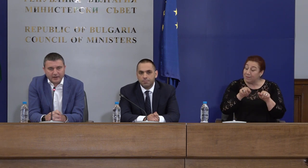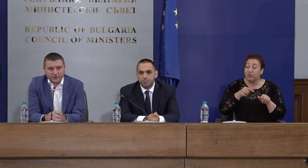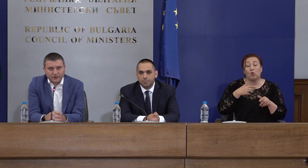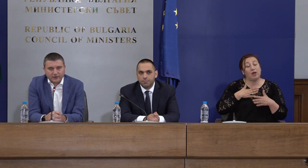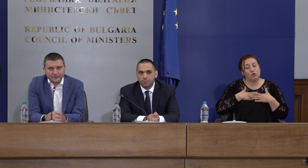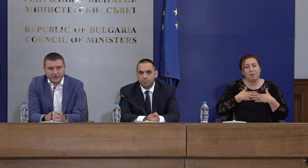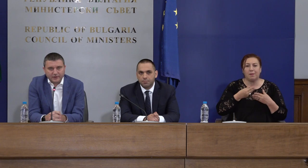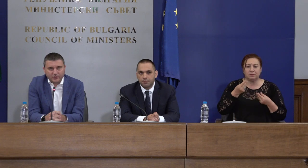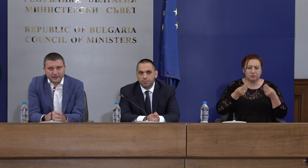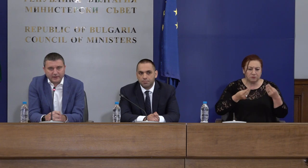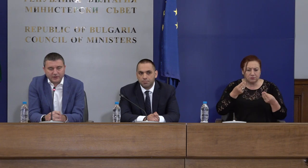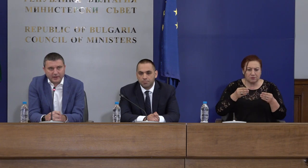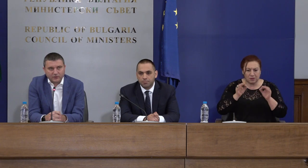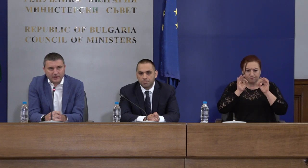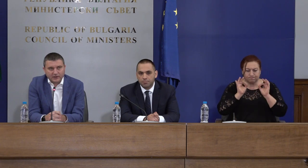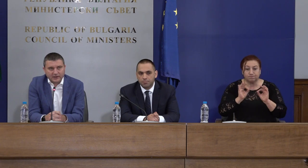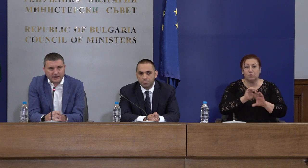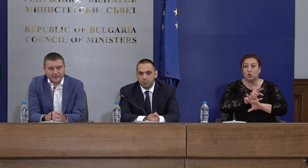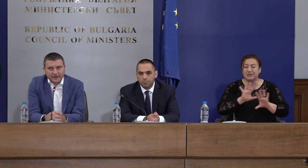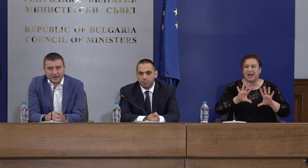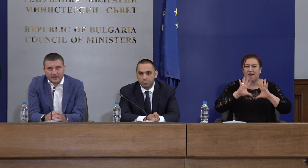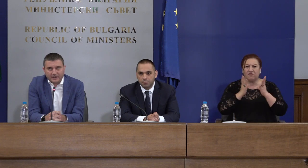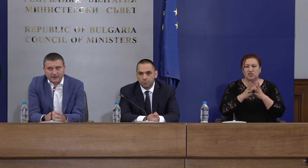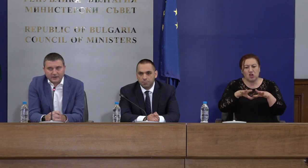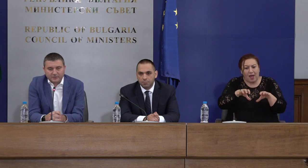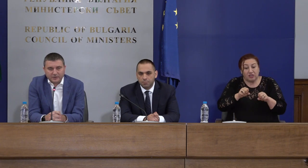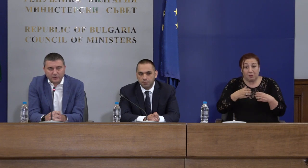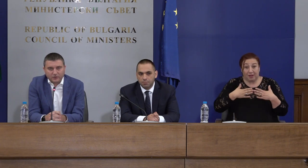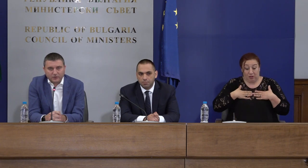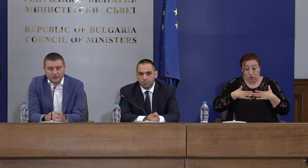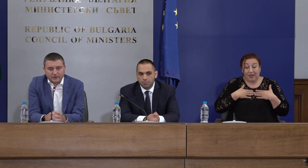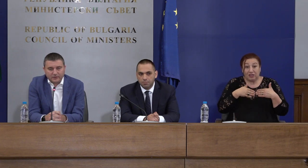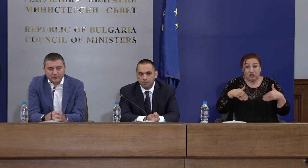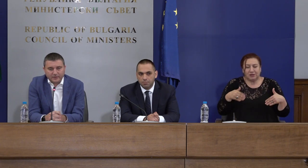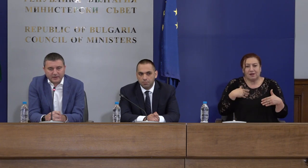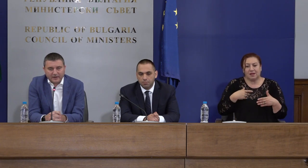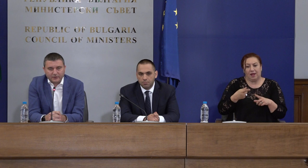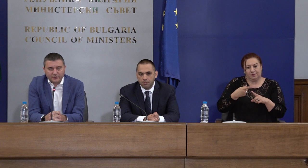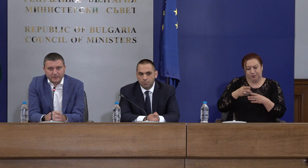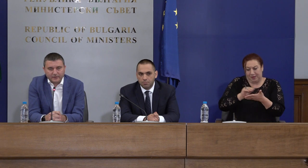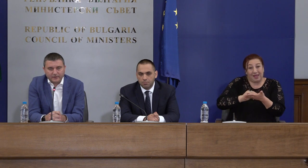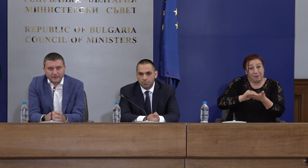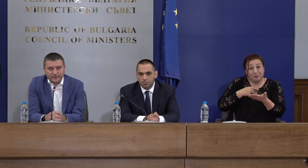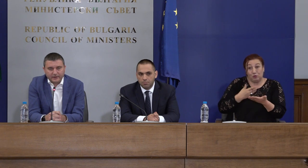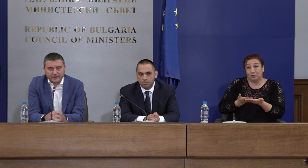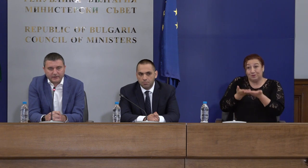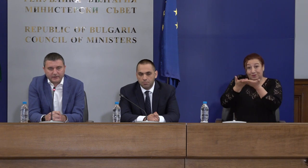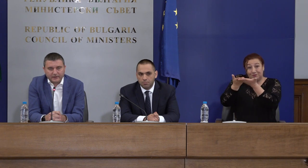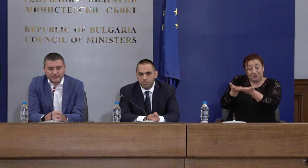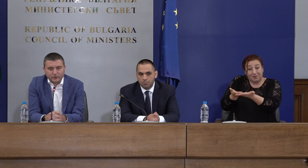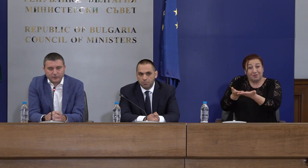оценка и увереност, че всички поети ангажименти от наша страна с писмото, представено